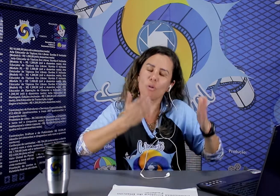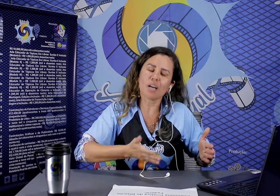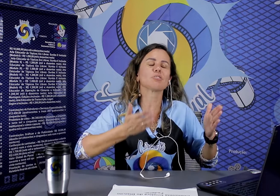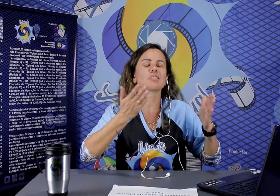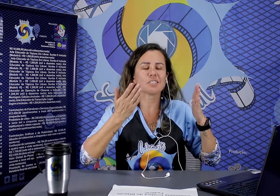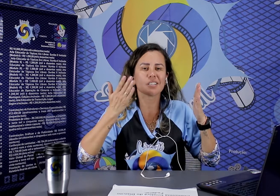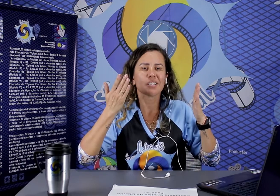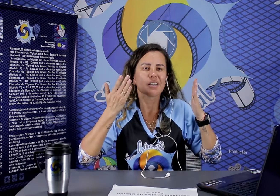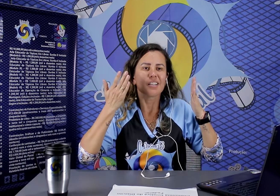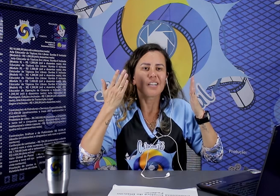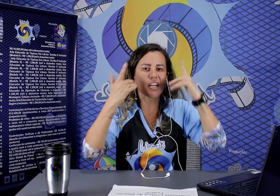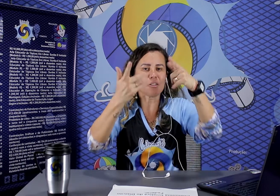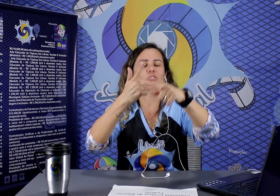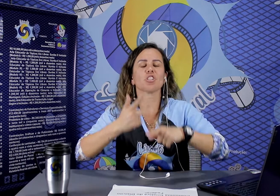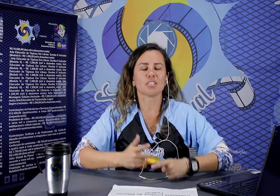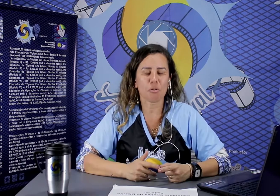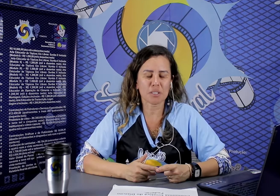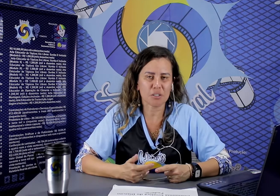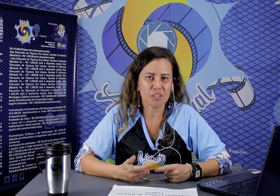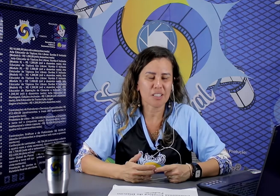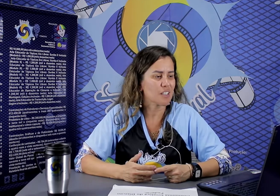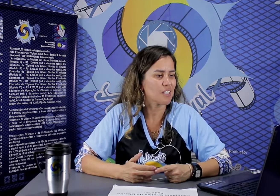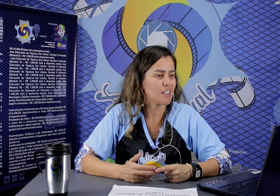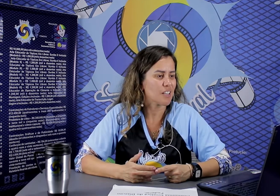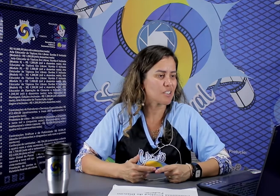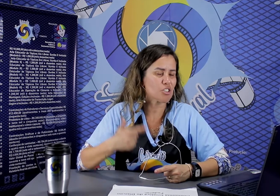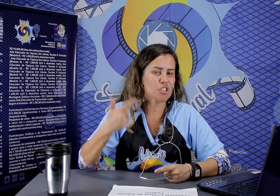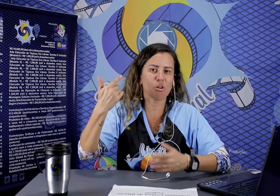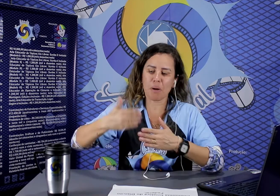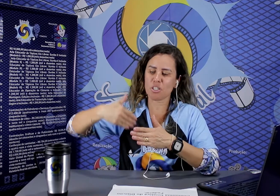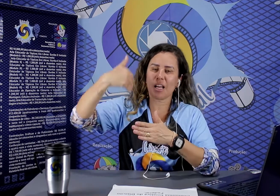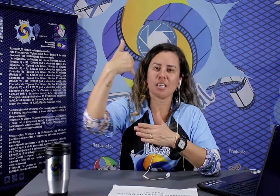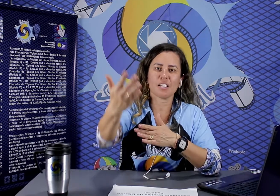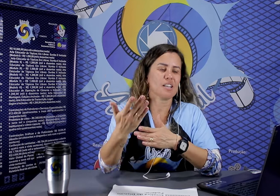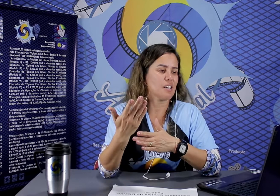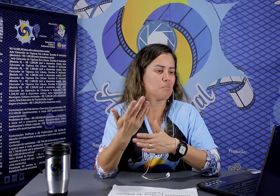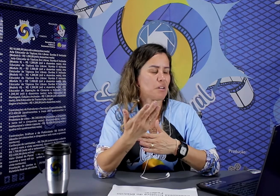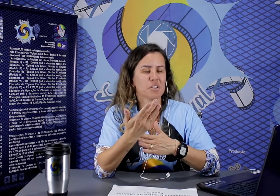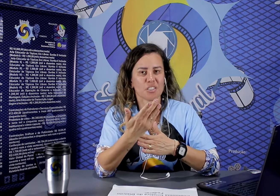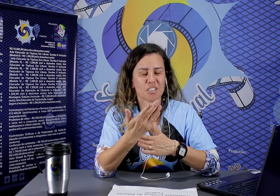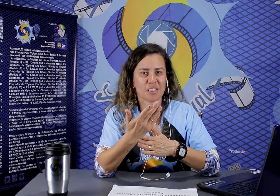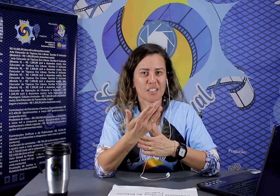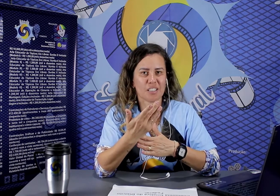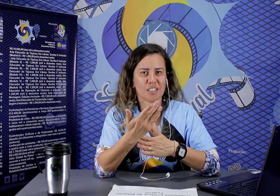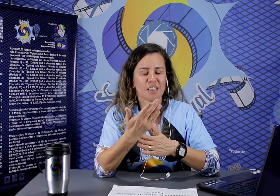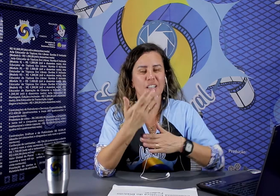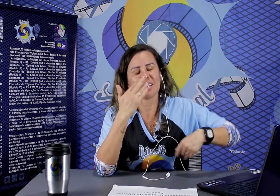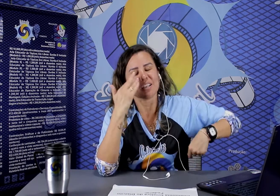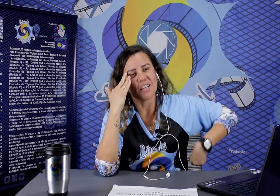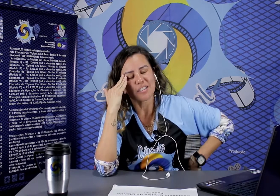anos que ele não tinha essa informação. Ela só chegou a partir dali para frente. E essa